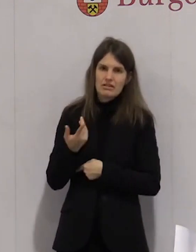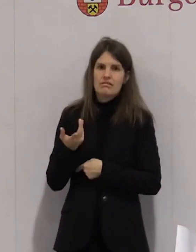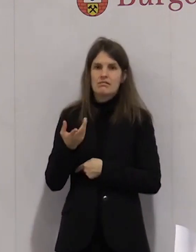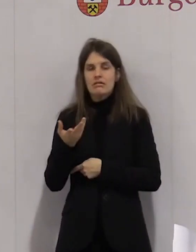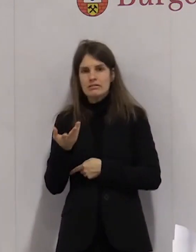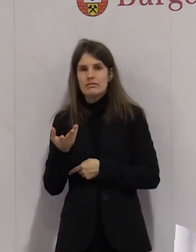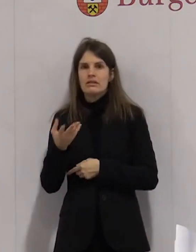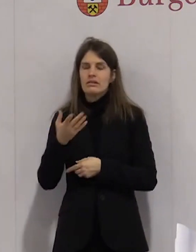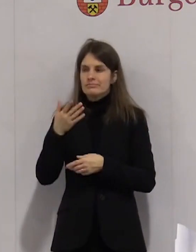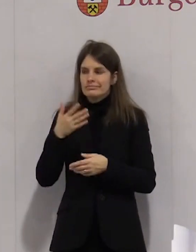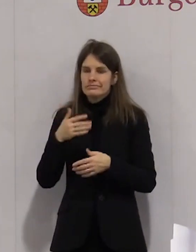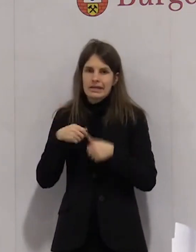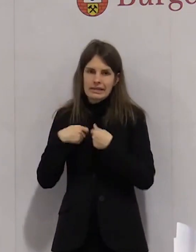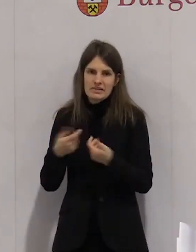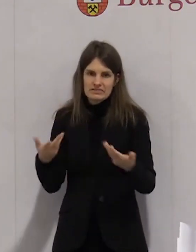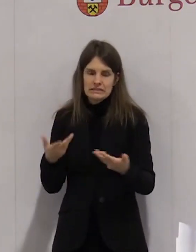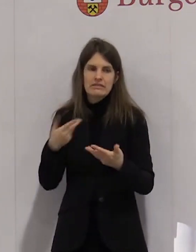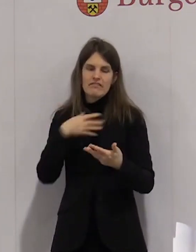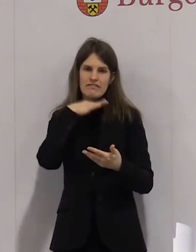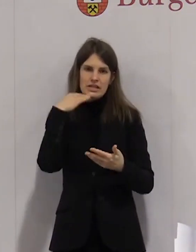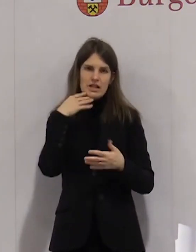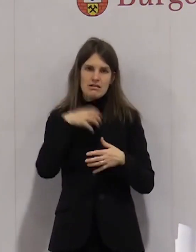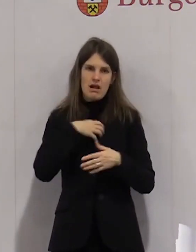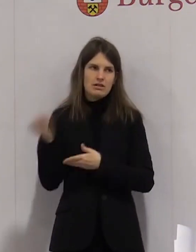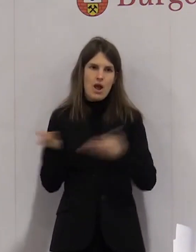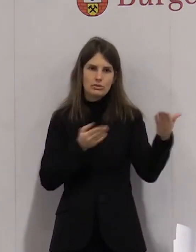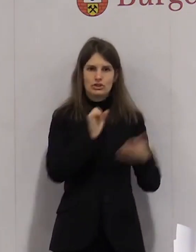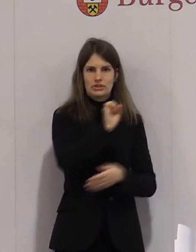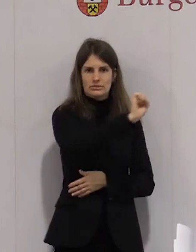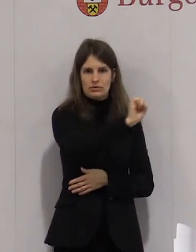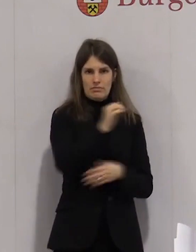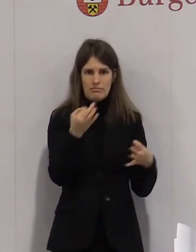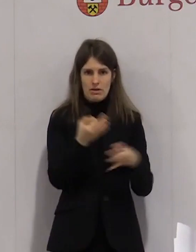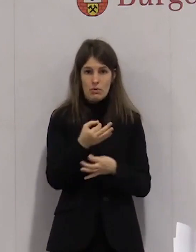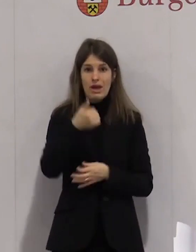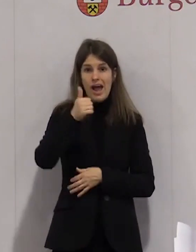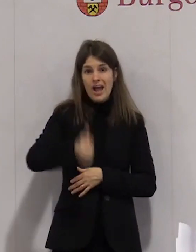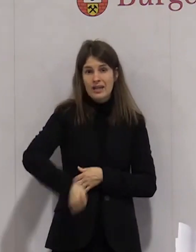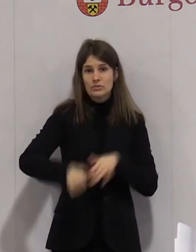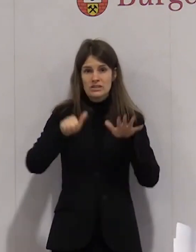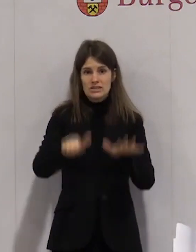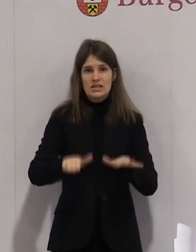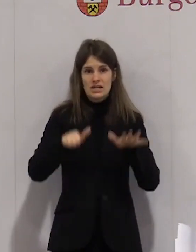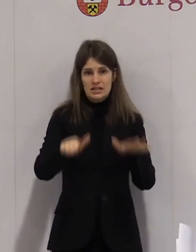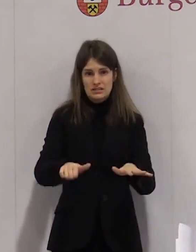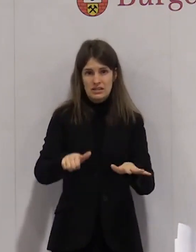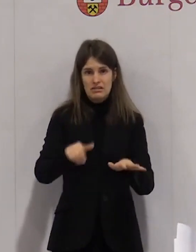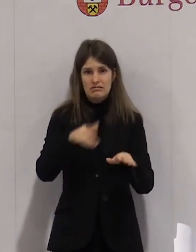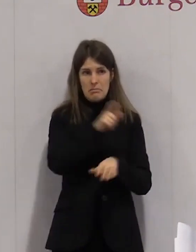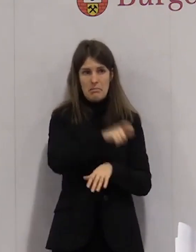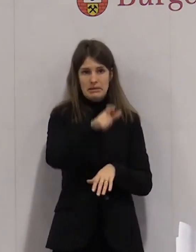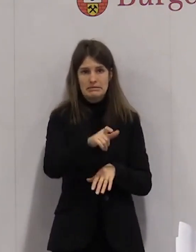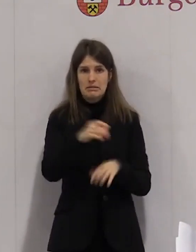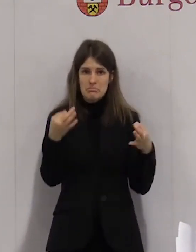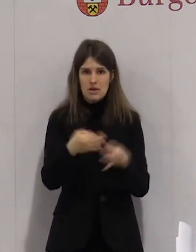rammte stationär zu betreuen das sind aktuell in unserem landkreis 116 patienten die einen stationären behandlung